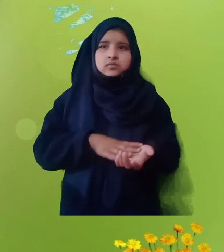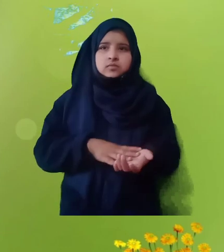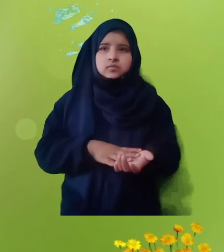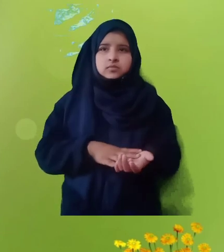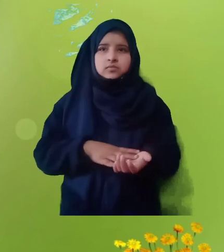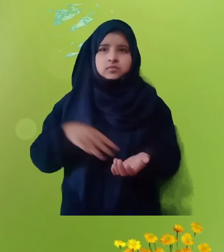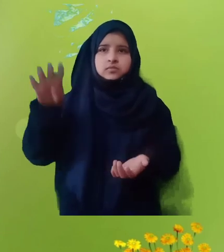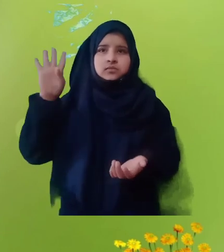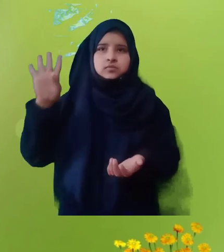अली,